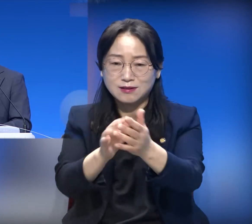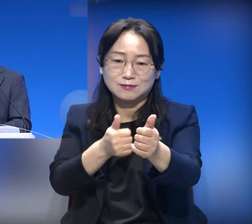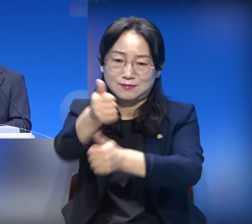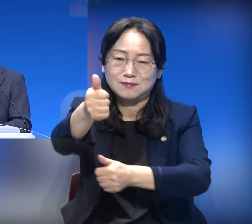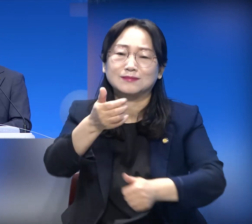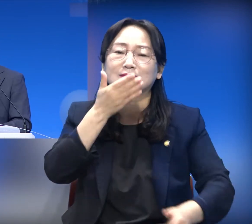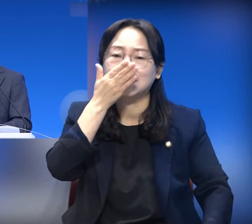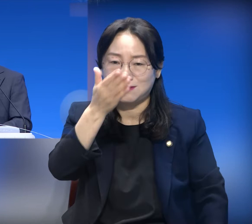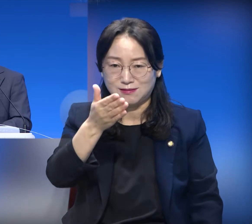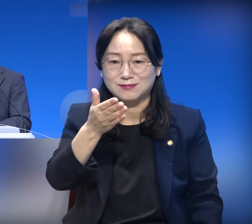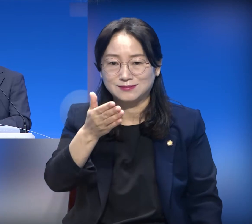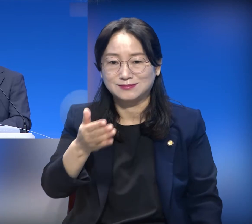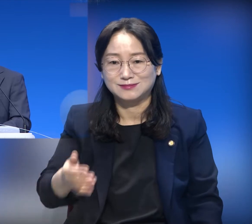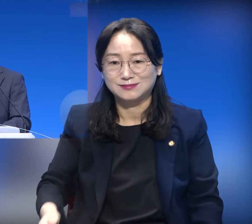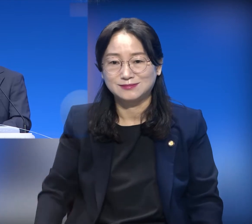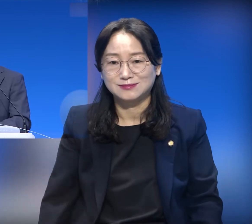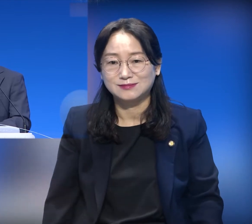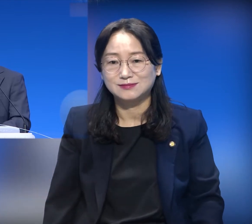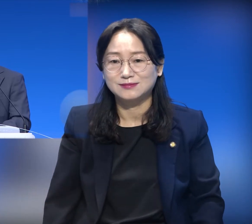있습니다.